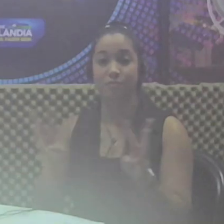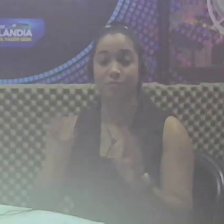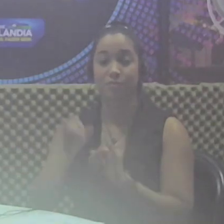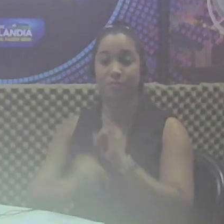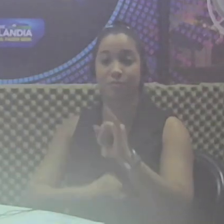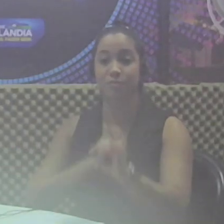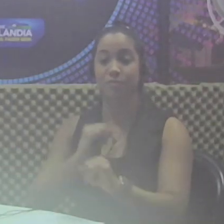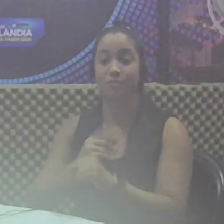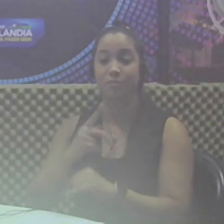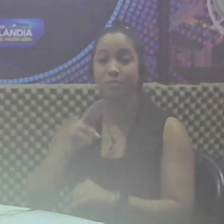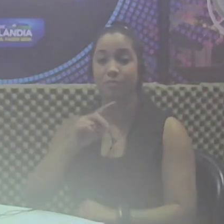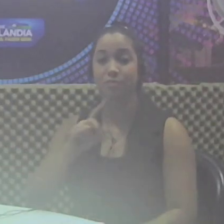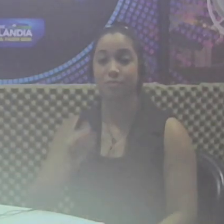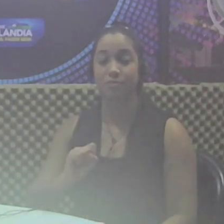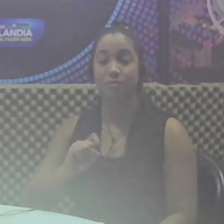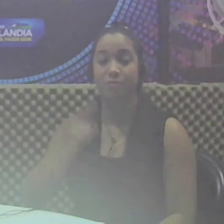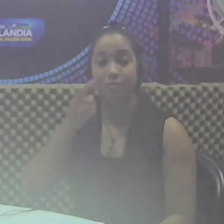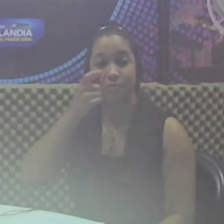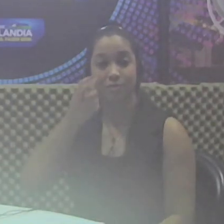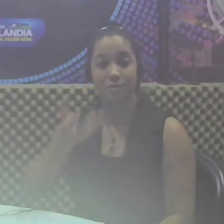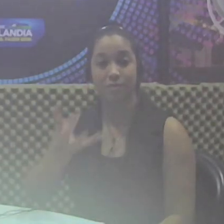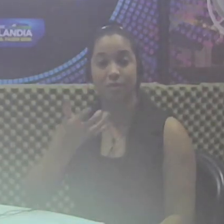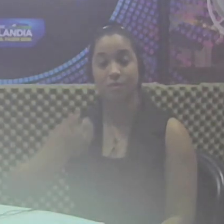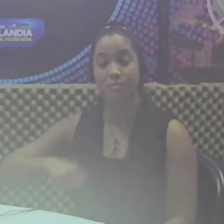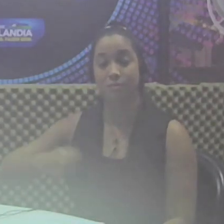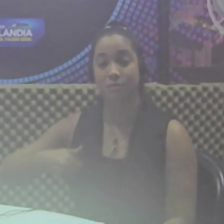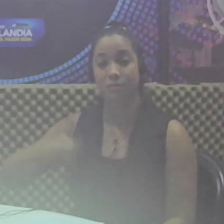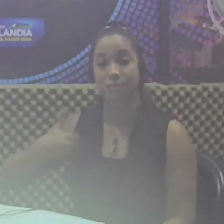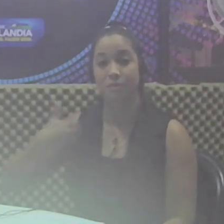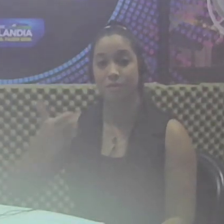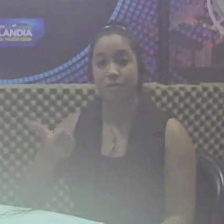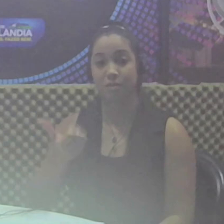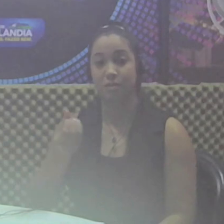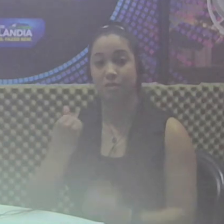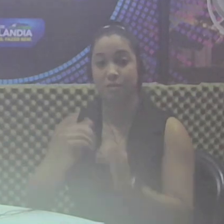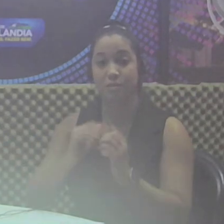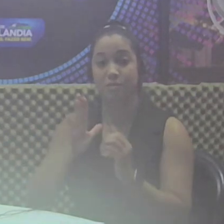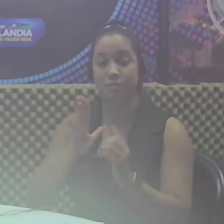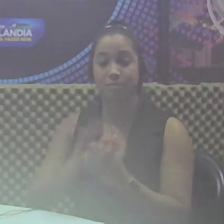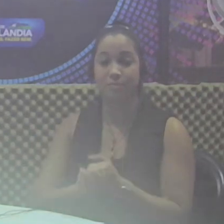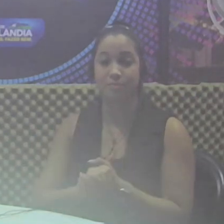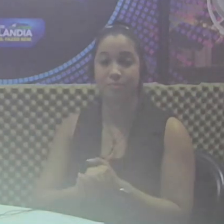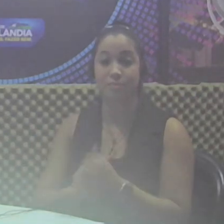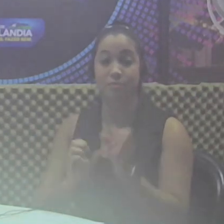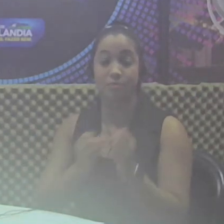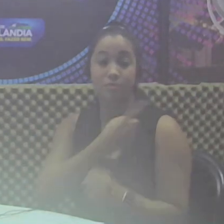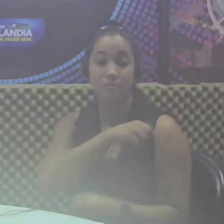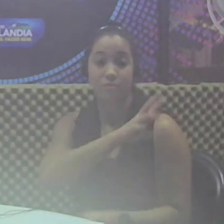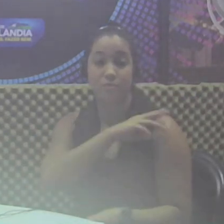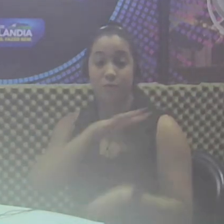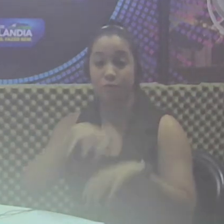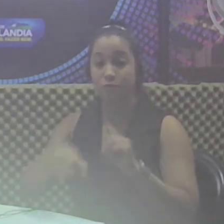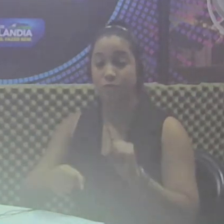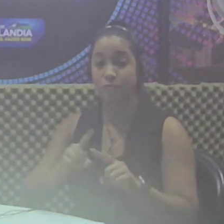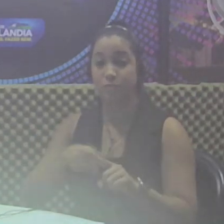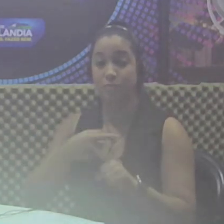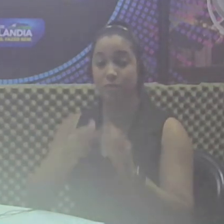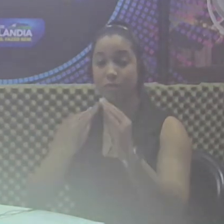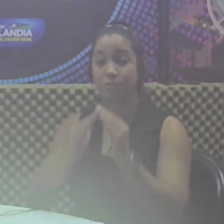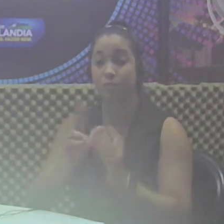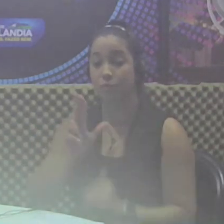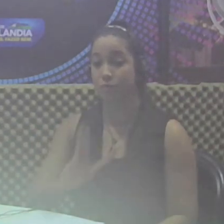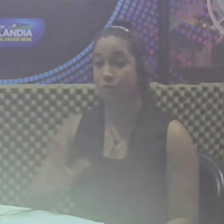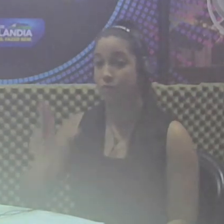online Prosas e os interessados devem ter idade mínima de 16 anos, ensino médio completo e residir em